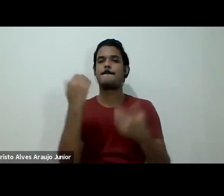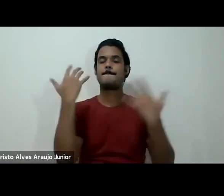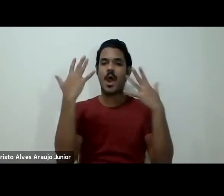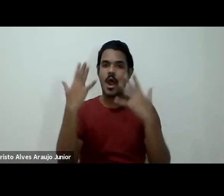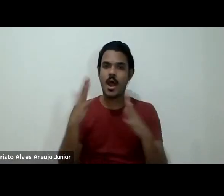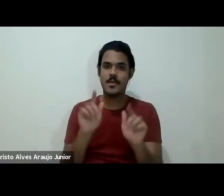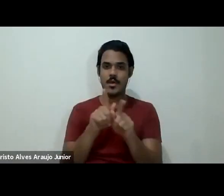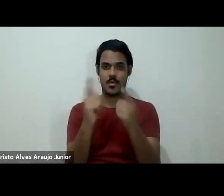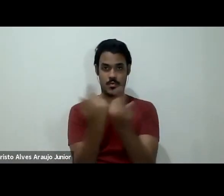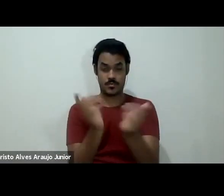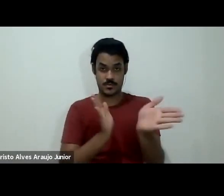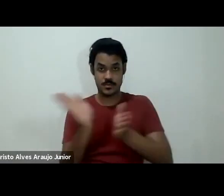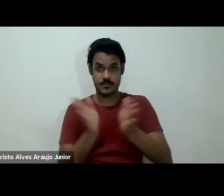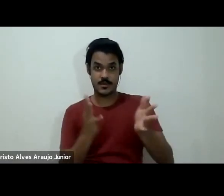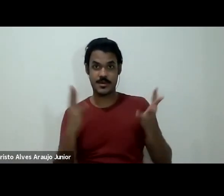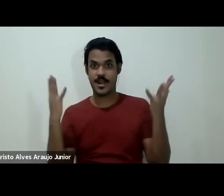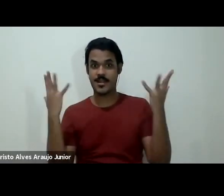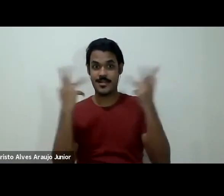tá lindo.